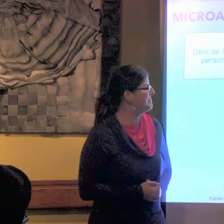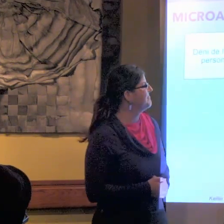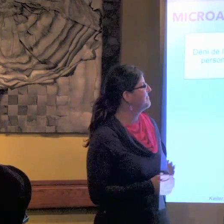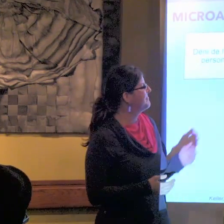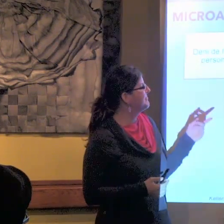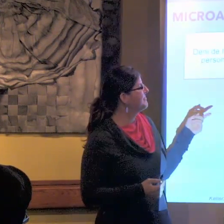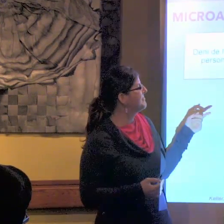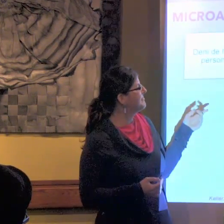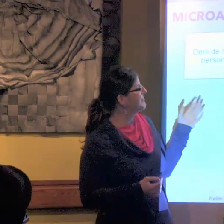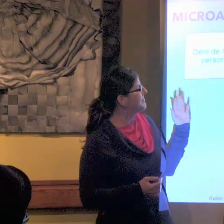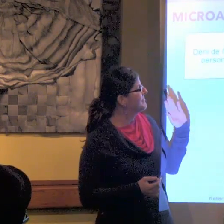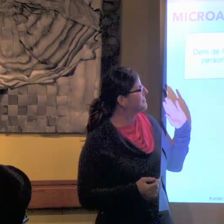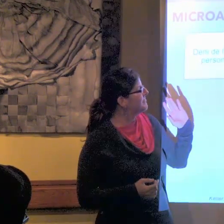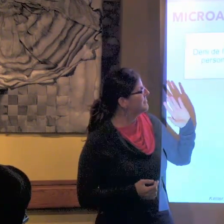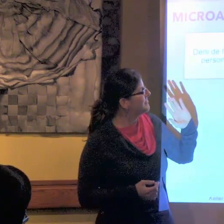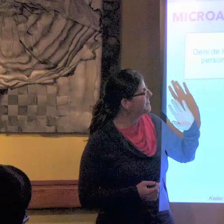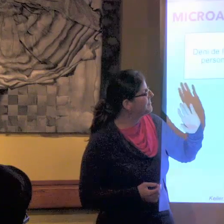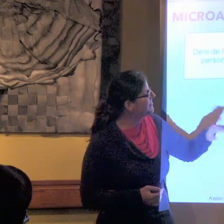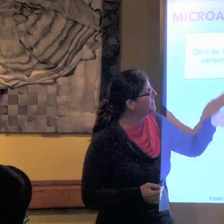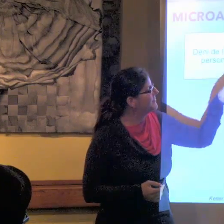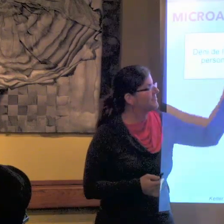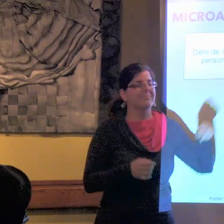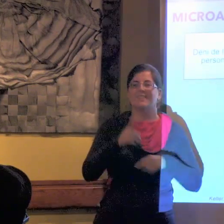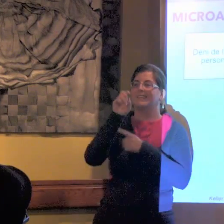un exemple, entre autres.